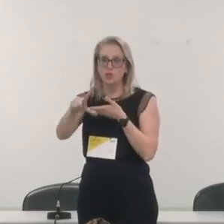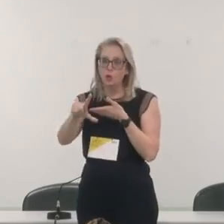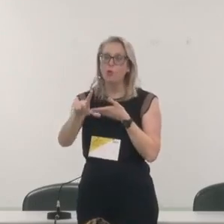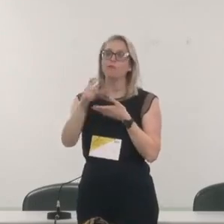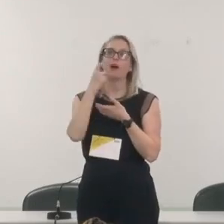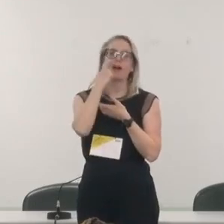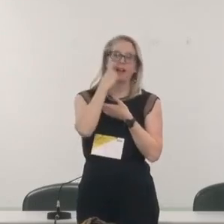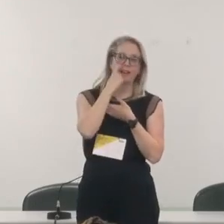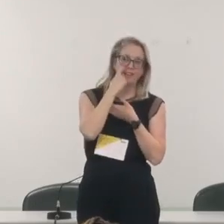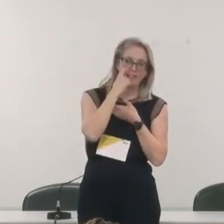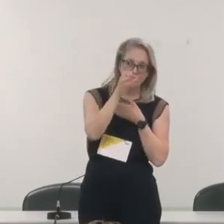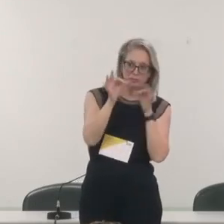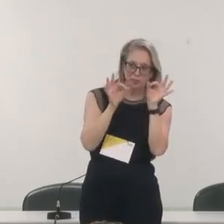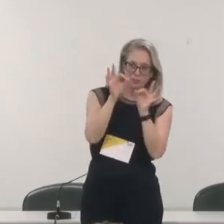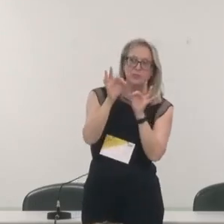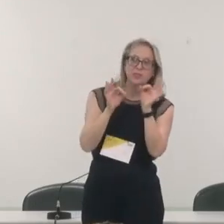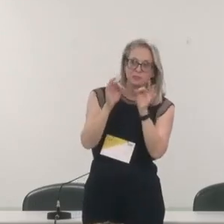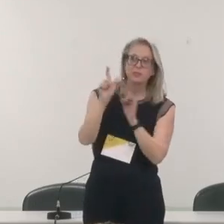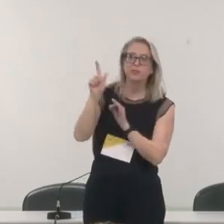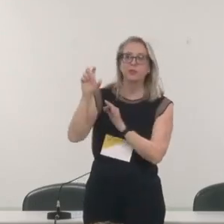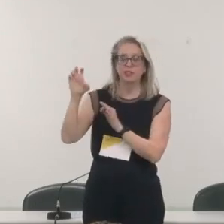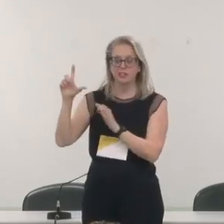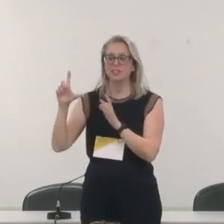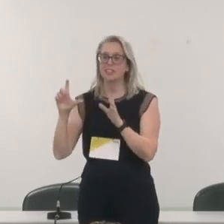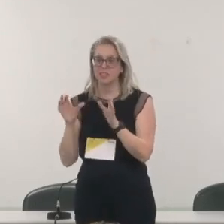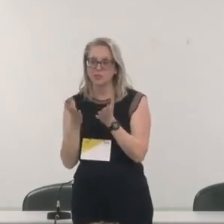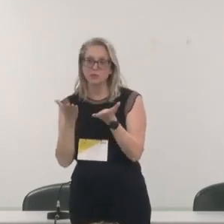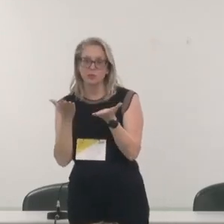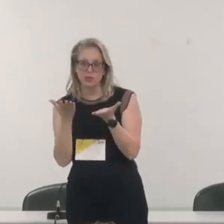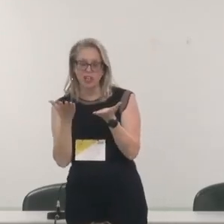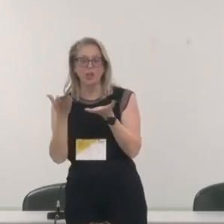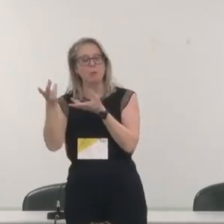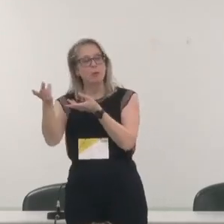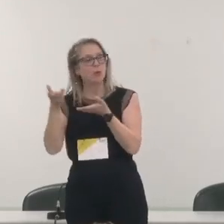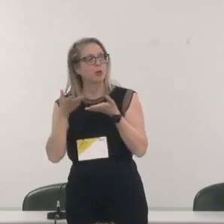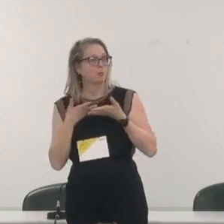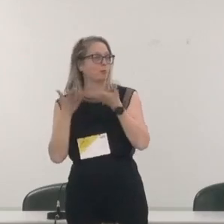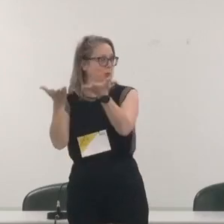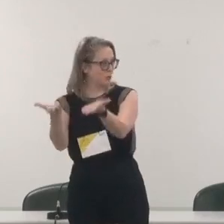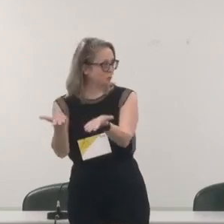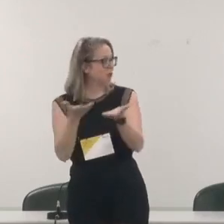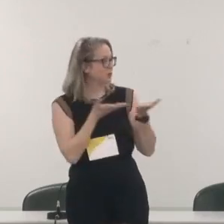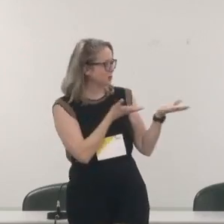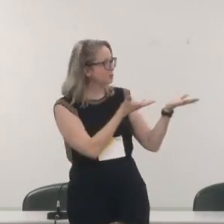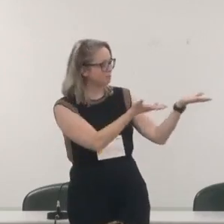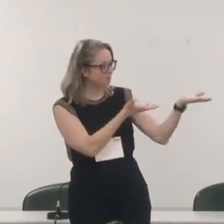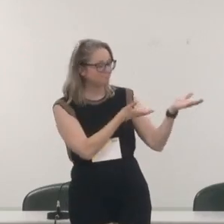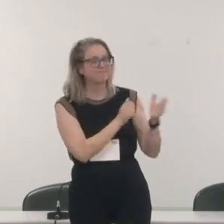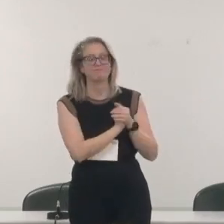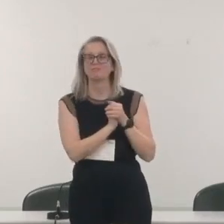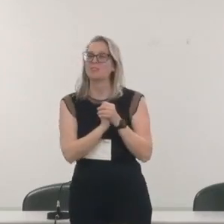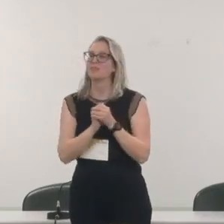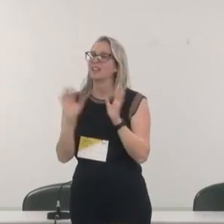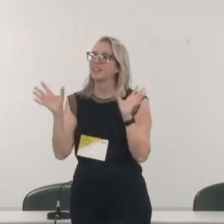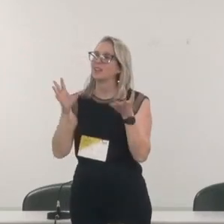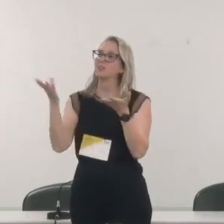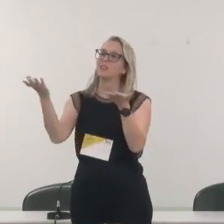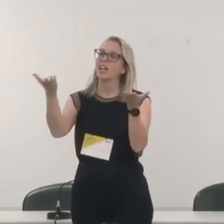também agradecer novamente a Lívia pela organização do GEL e também pelo nosso convite para formar